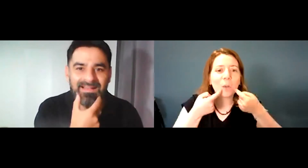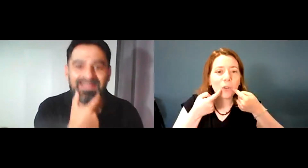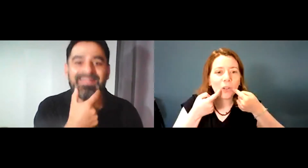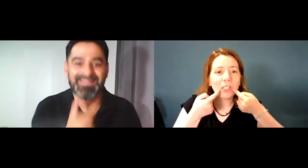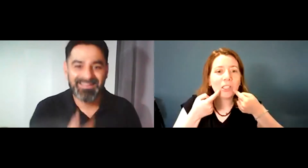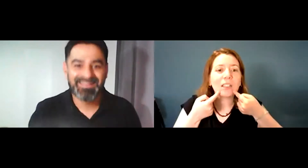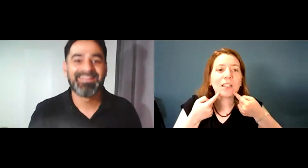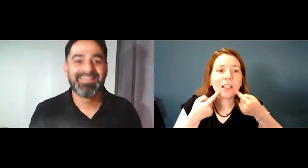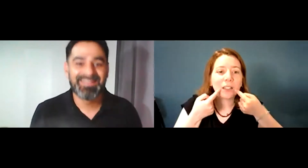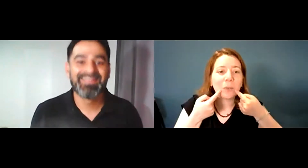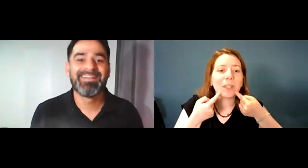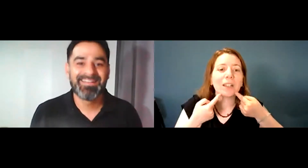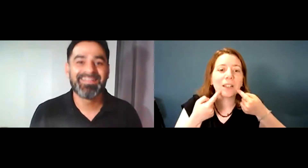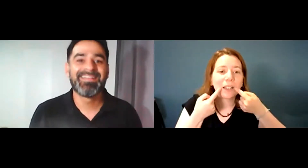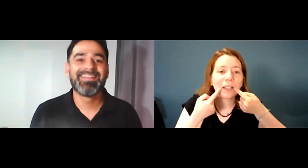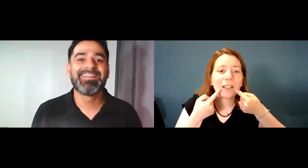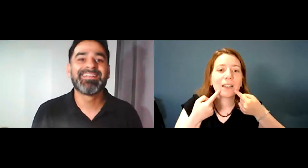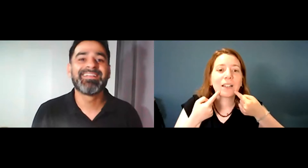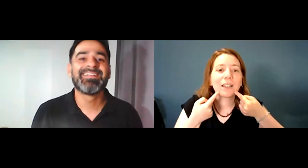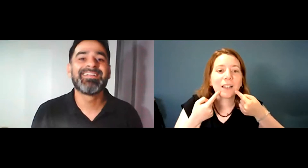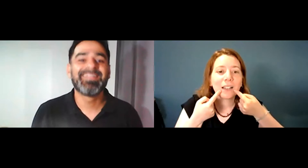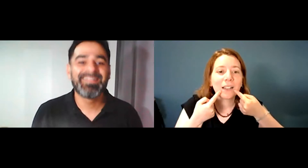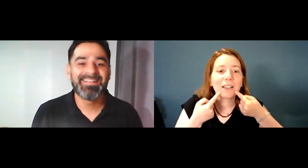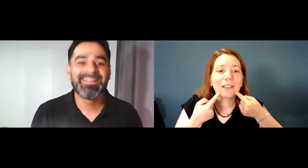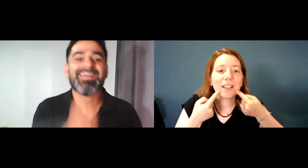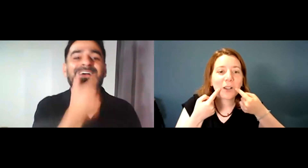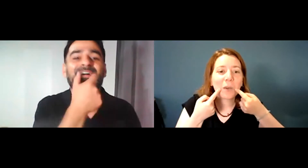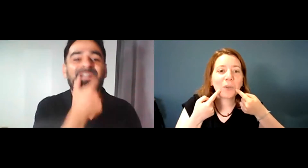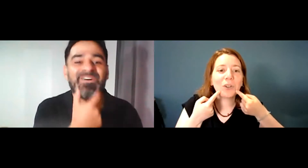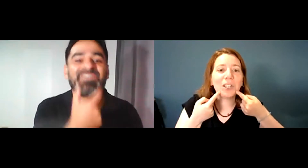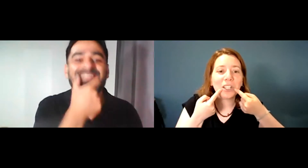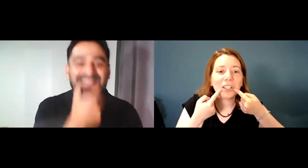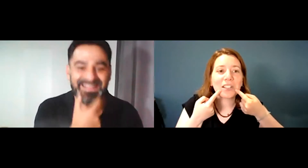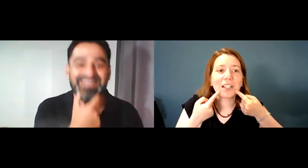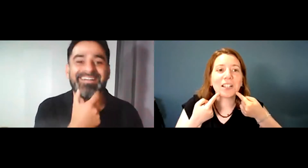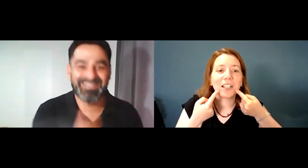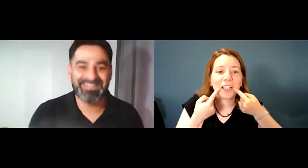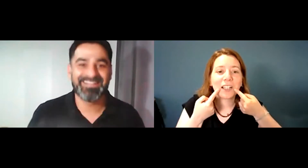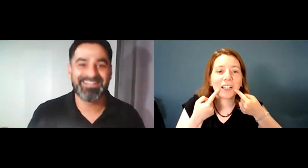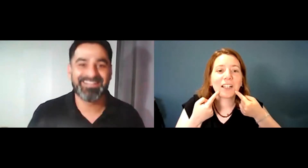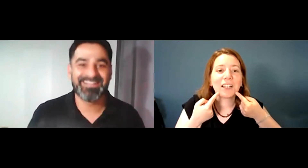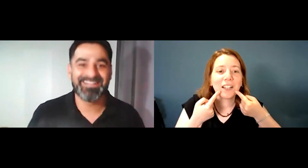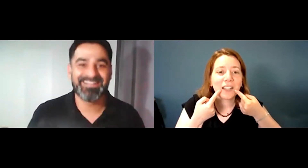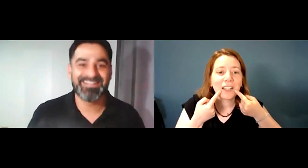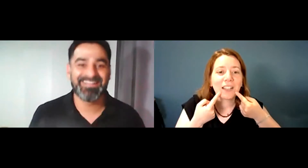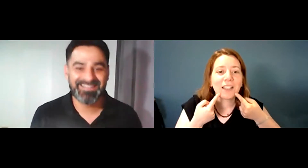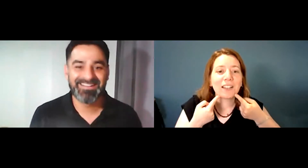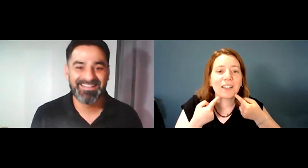dos liñitas acá en tu pera. Se hacen como dos liñitas acá. Sí, es cierto. Puede